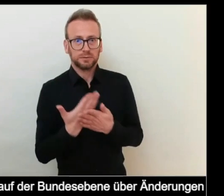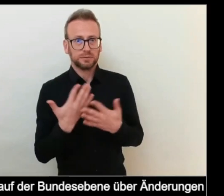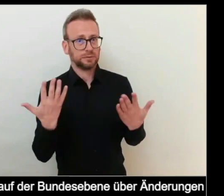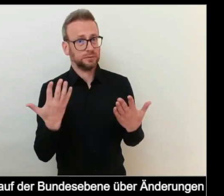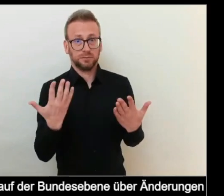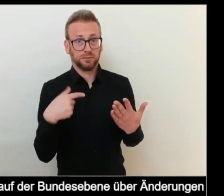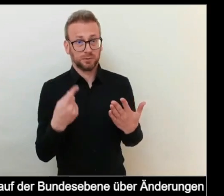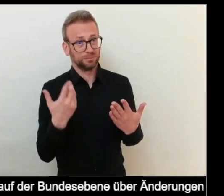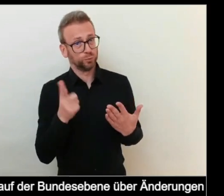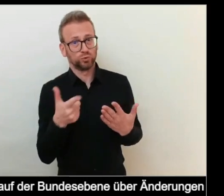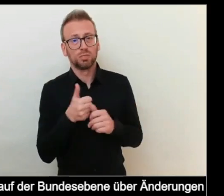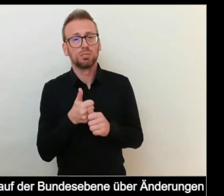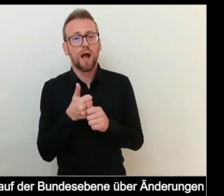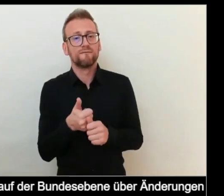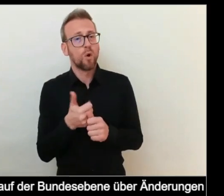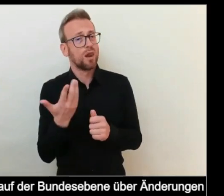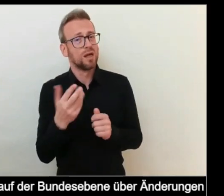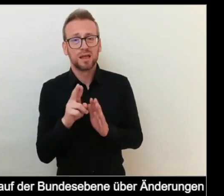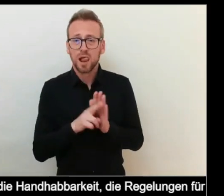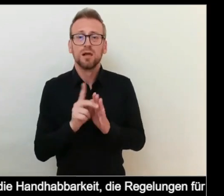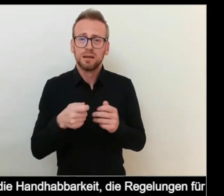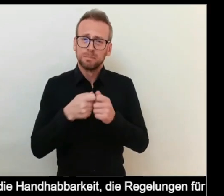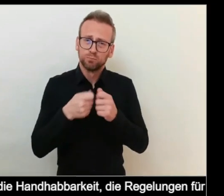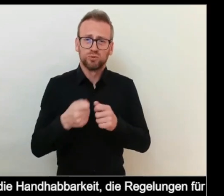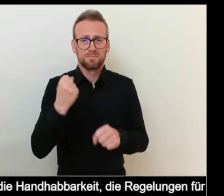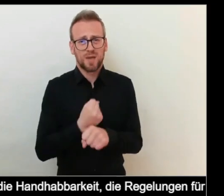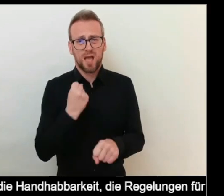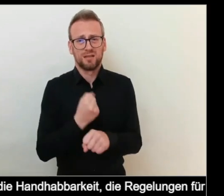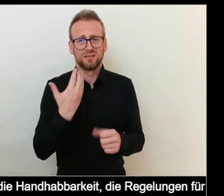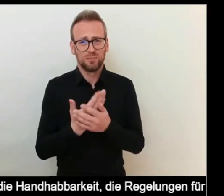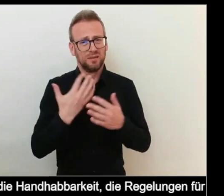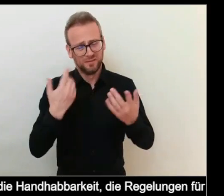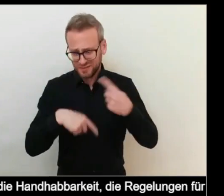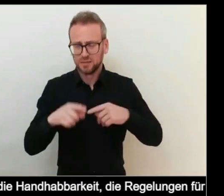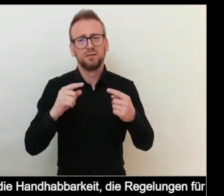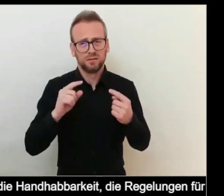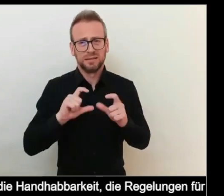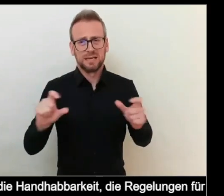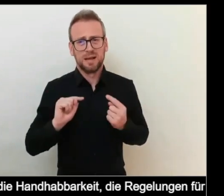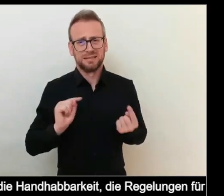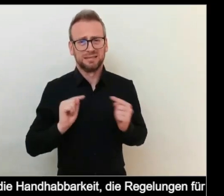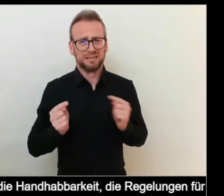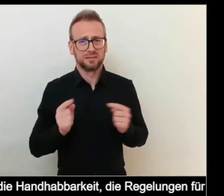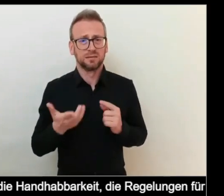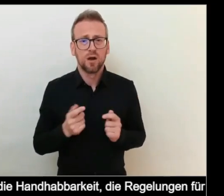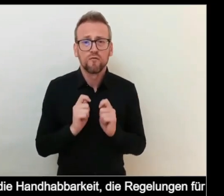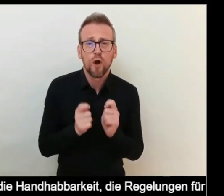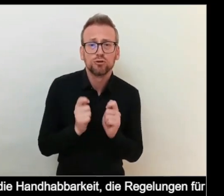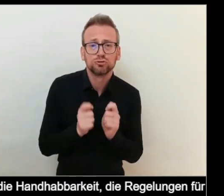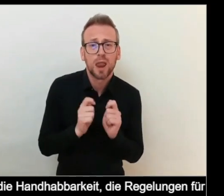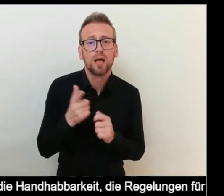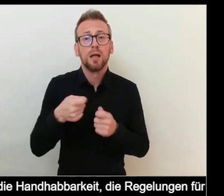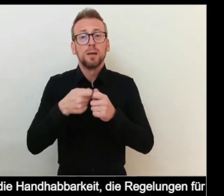jetzigen Stadium der Pandemie für unzulänglich halten. Denn es würde letztlich bedeuten, unterm Strich, wenn es alles so